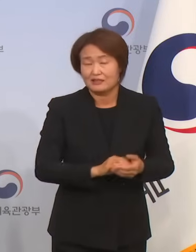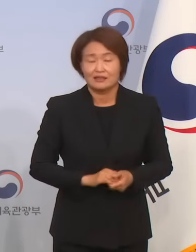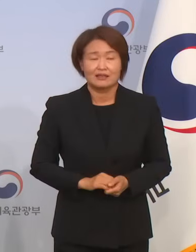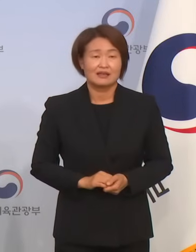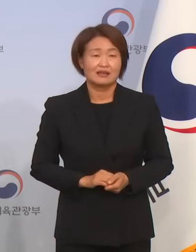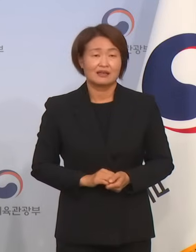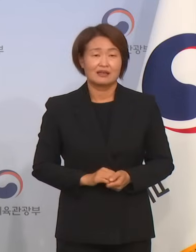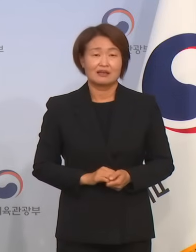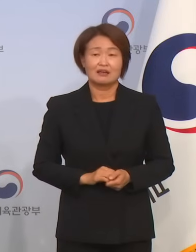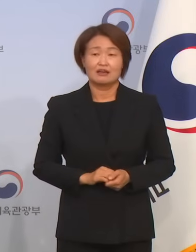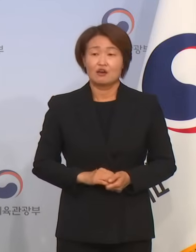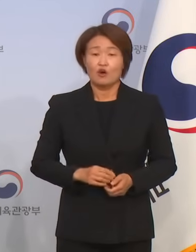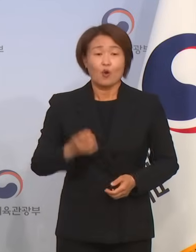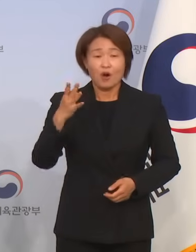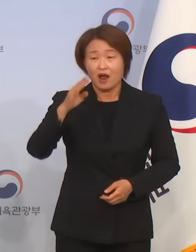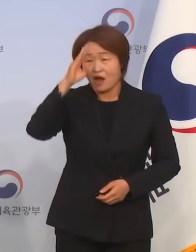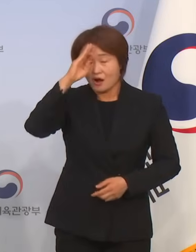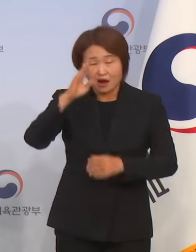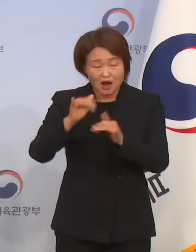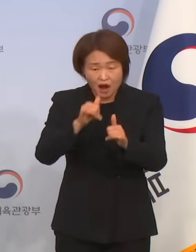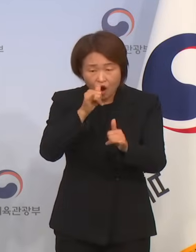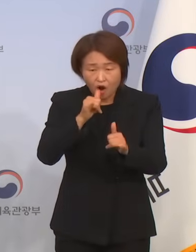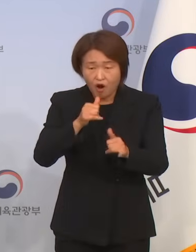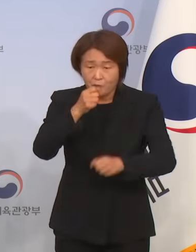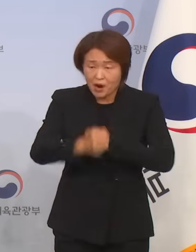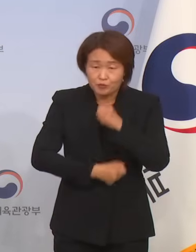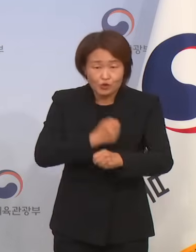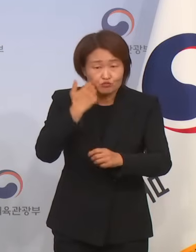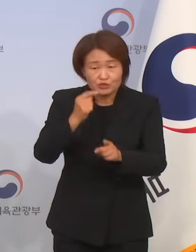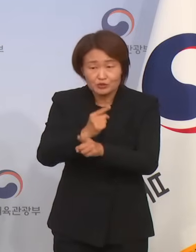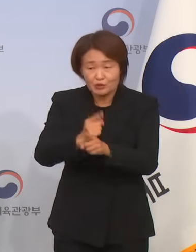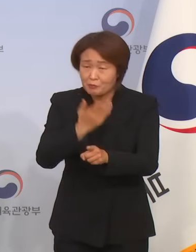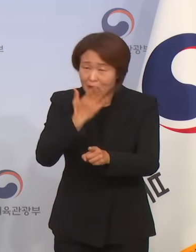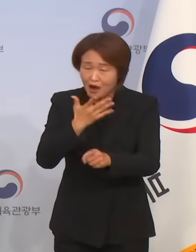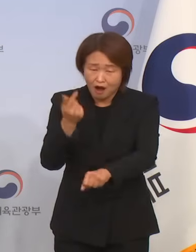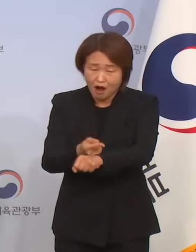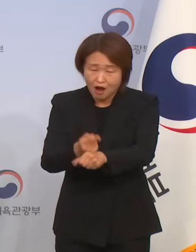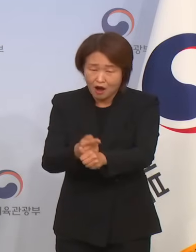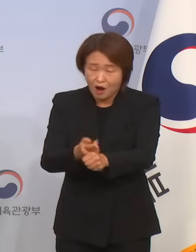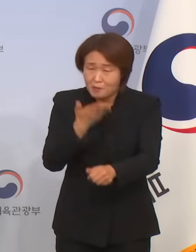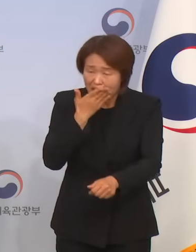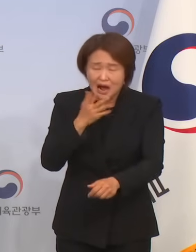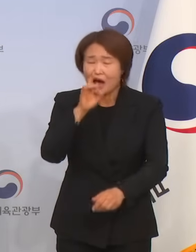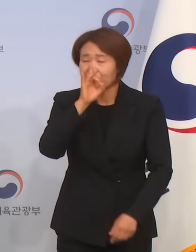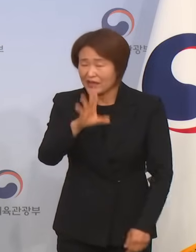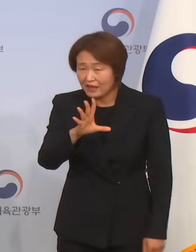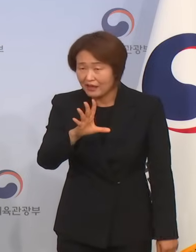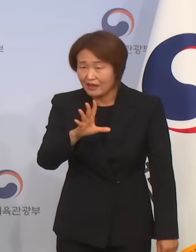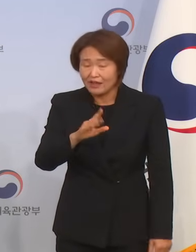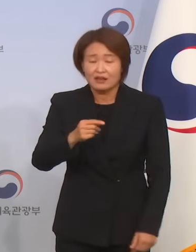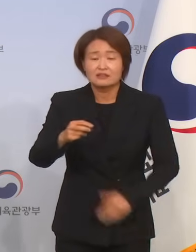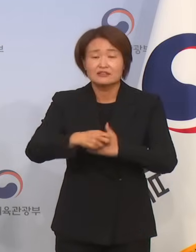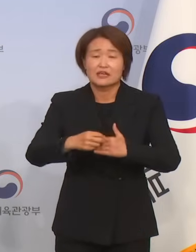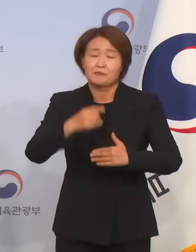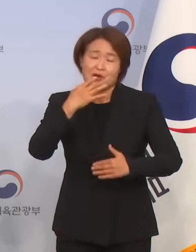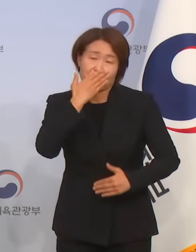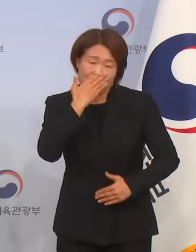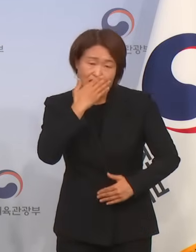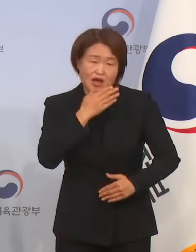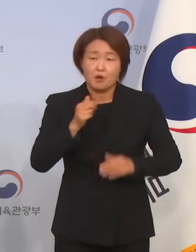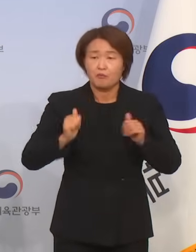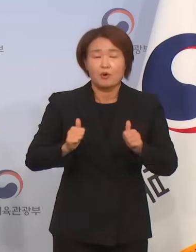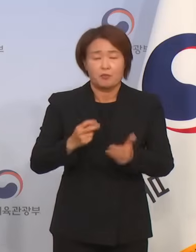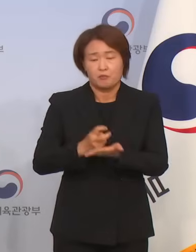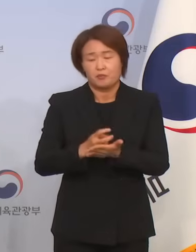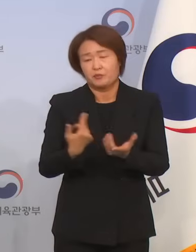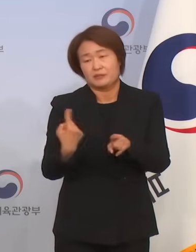아무나 그 환자를 치료할 수 없지 않습니까? 그럼 우리가 의사 영역에 대해서 전문성을 인정하고 변호사도 마찬가지고 축구협회